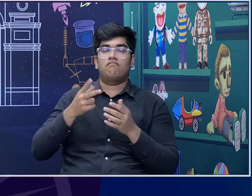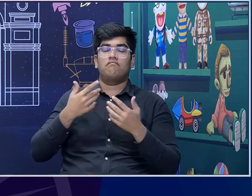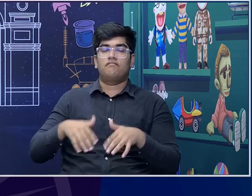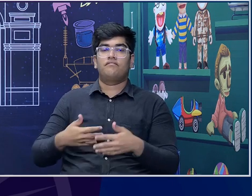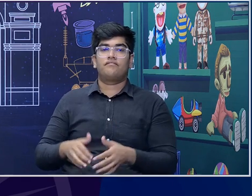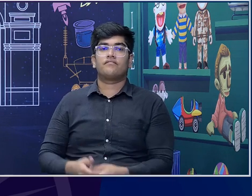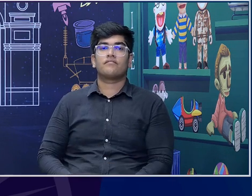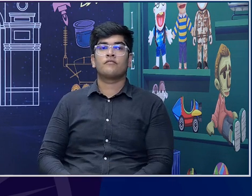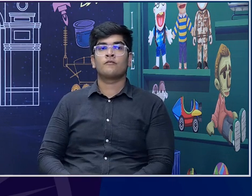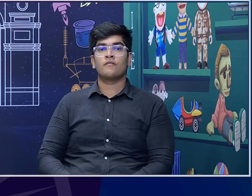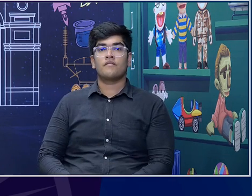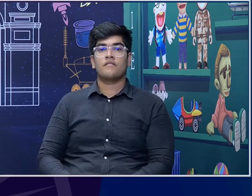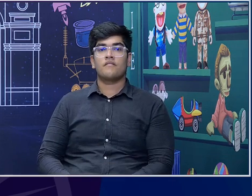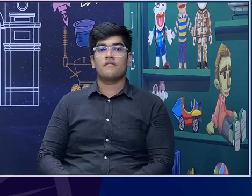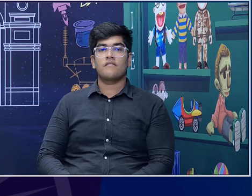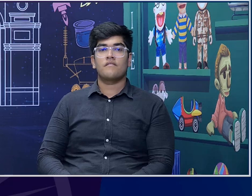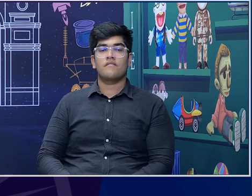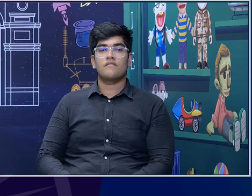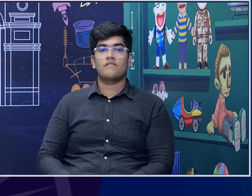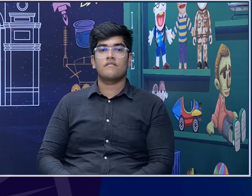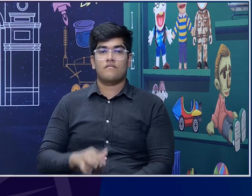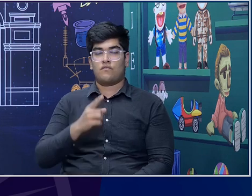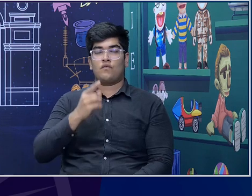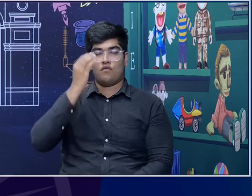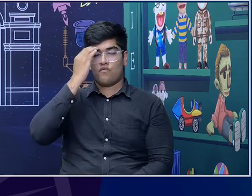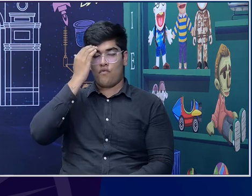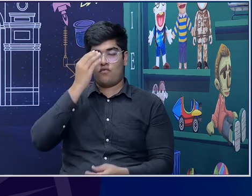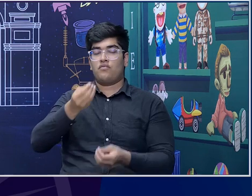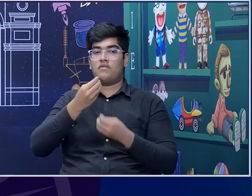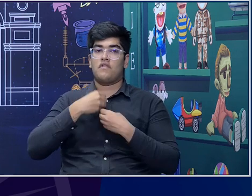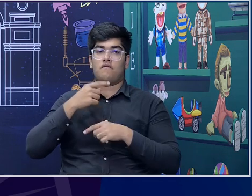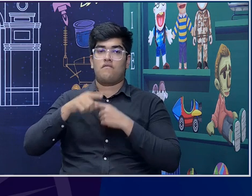मैं बहुत बढ़िया हमें अच्छी जानकारी मिल रही है